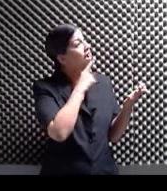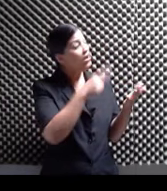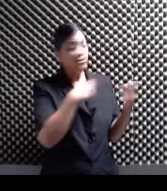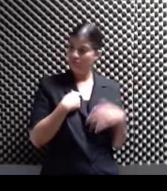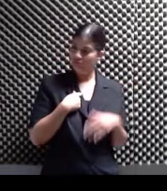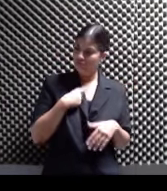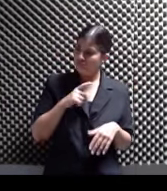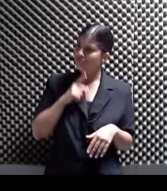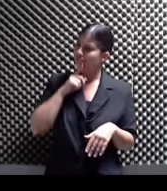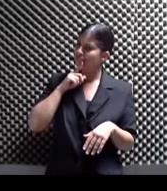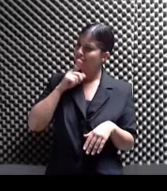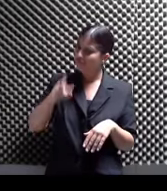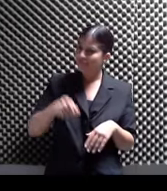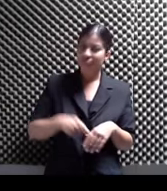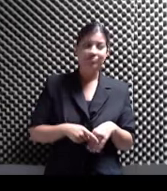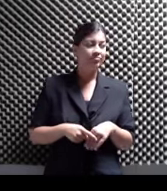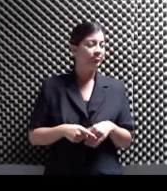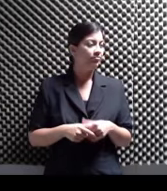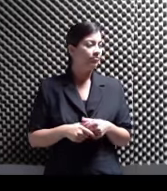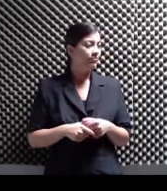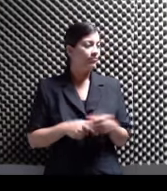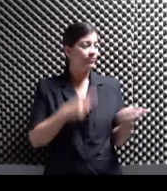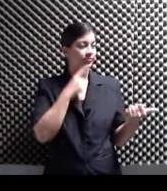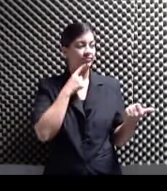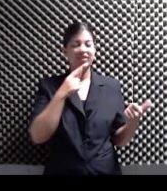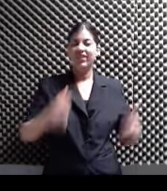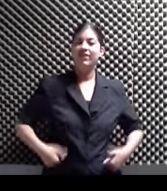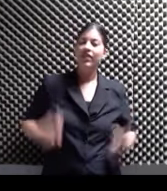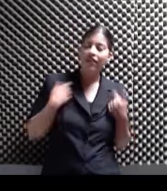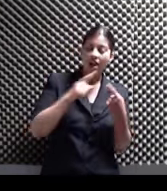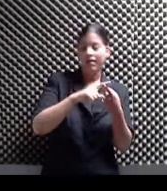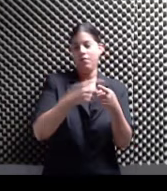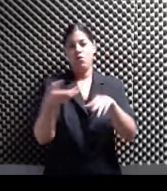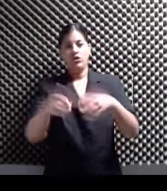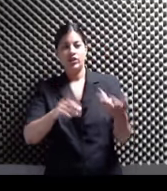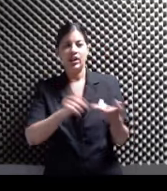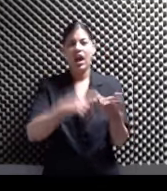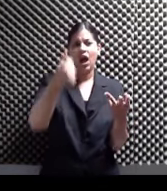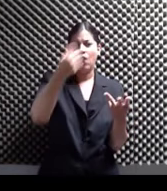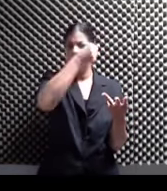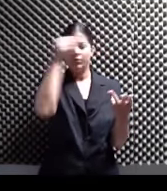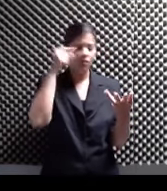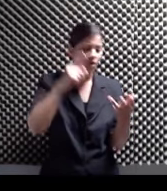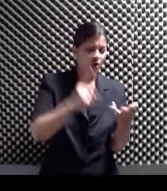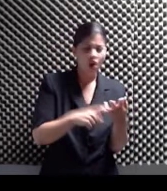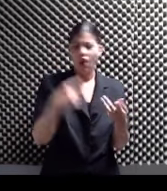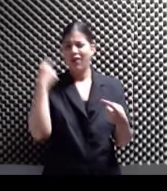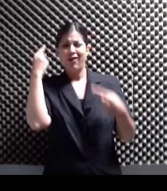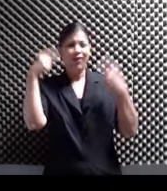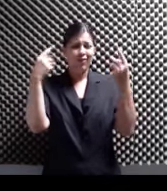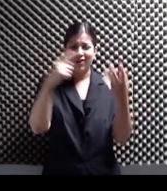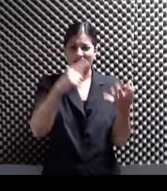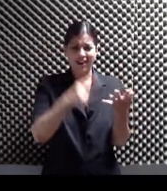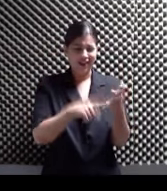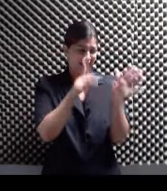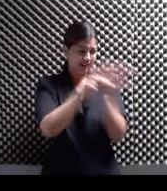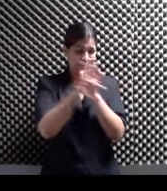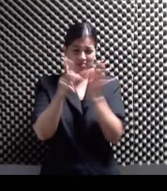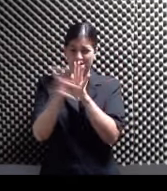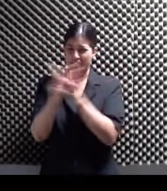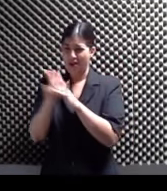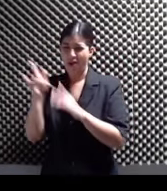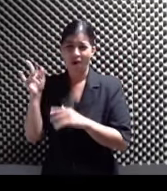expansivo de esa historia. Mira, la vida, la muerte, el autismo, la locura, los crímenes de odio, la